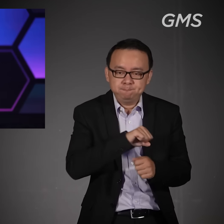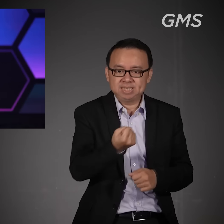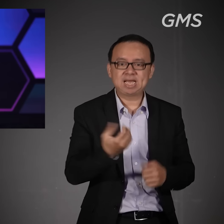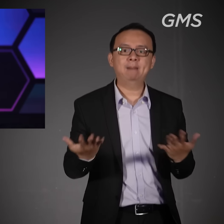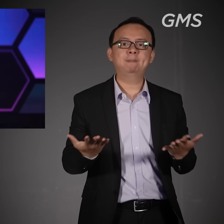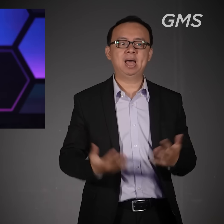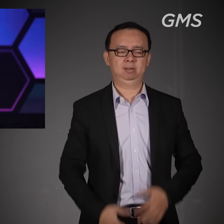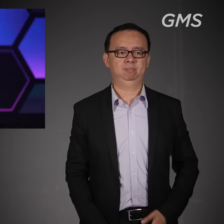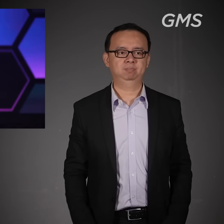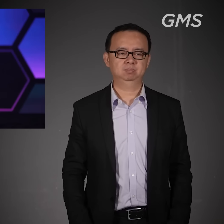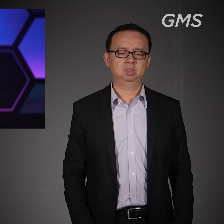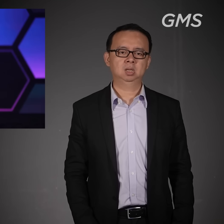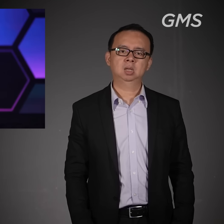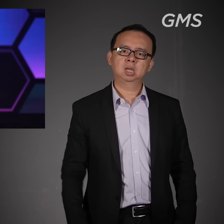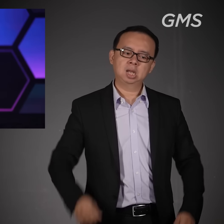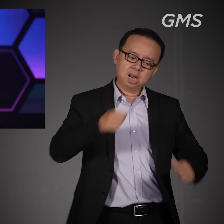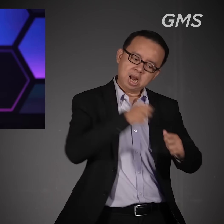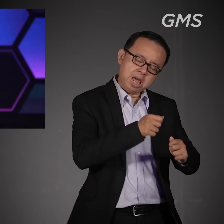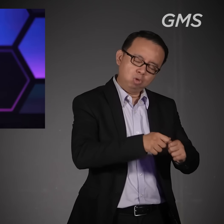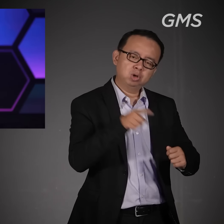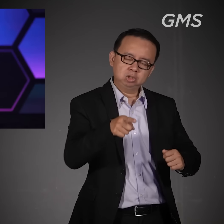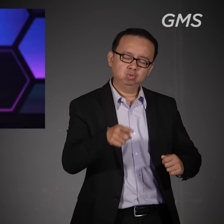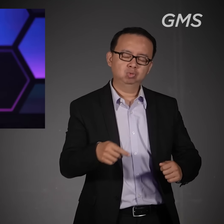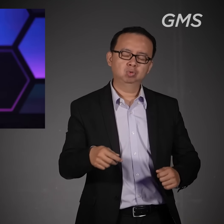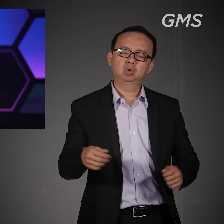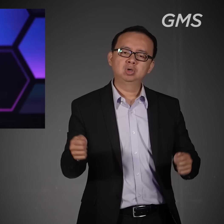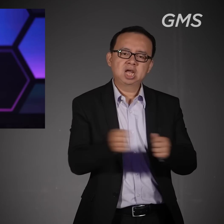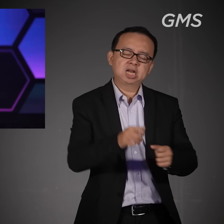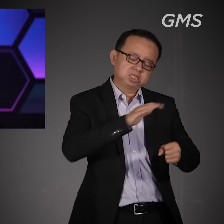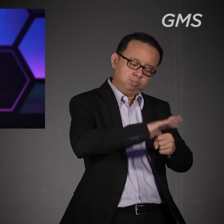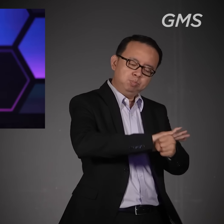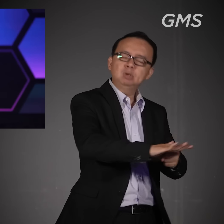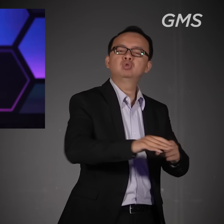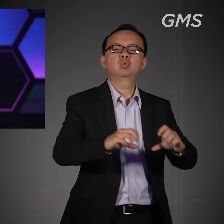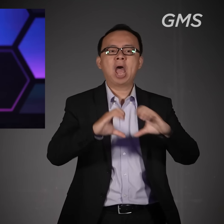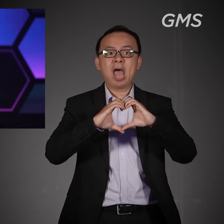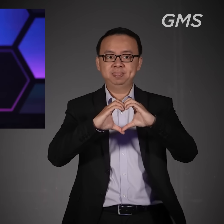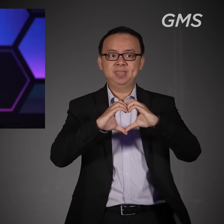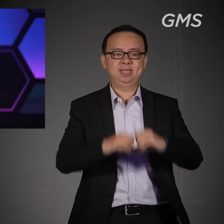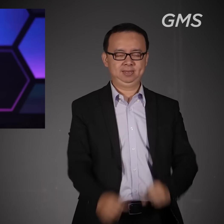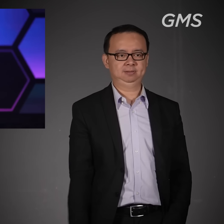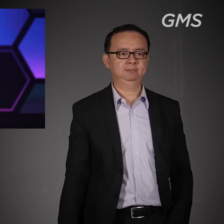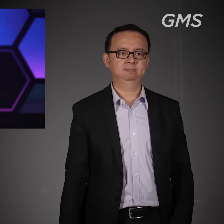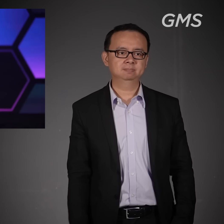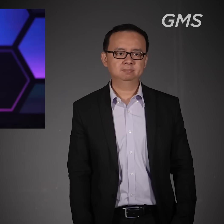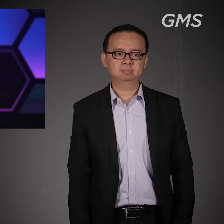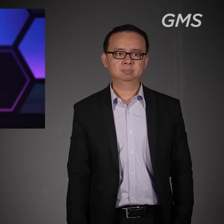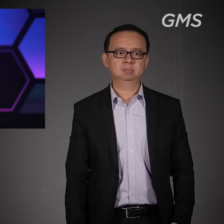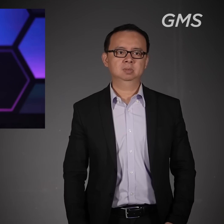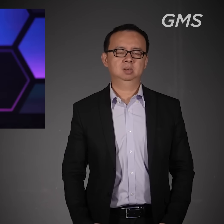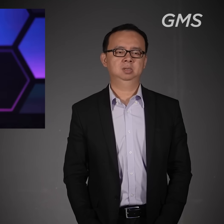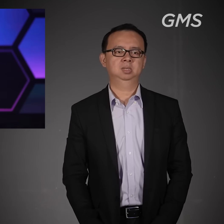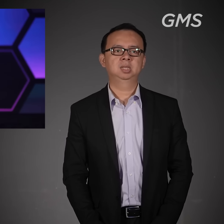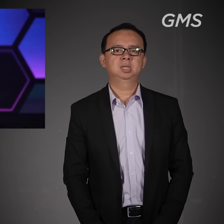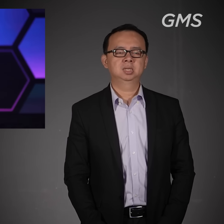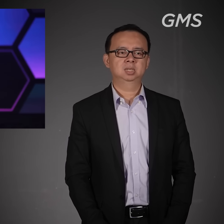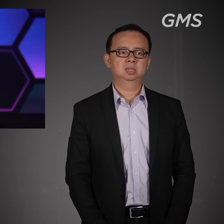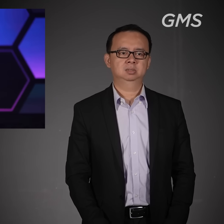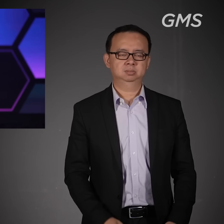Lakukan itu dengan segenap hati. Sebab bagian kita hanyalah perbuatan. Tapi jangan berhenti sampai